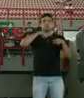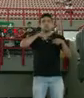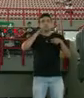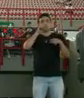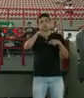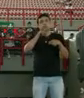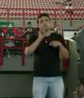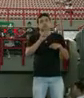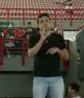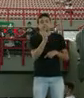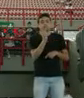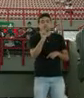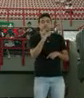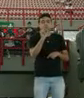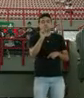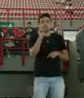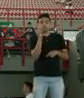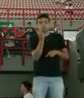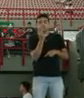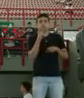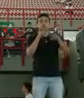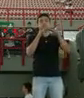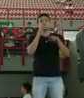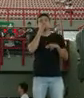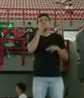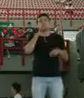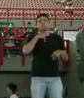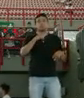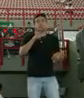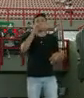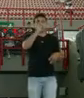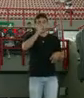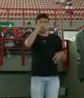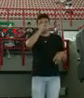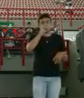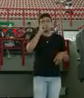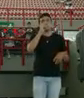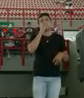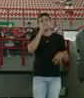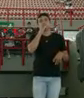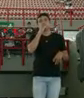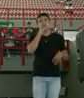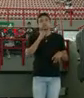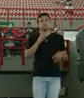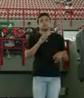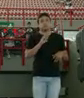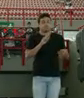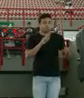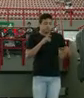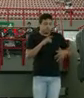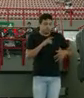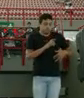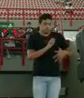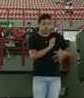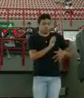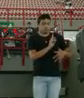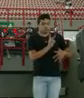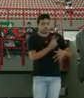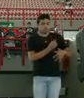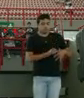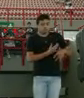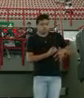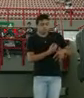quê? ADH. Então, quando eu estou bebendo, se eu não produzo ADH, porque ele está sendo inibido,